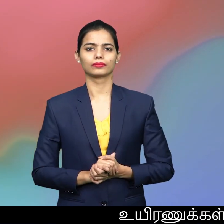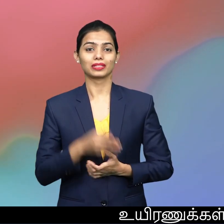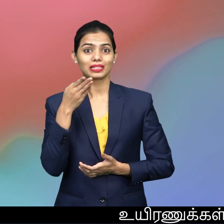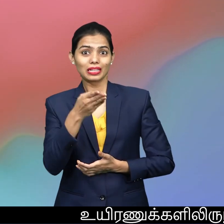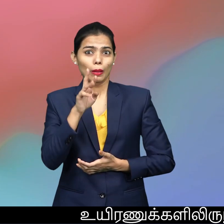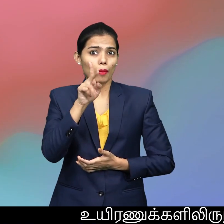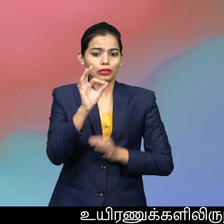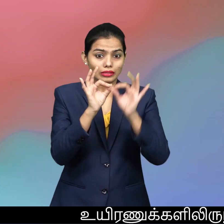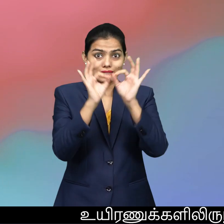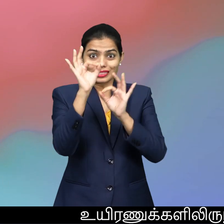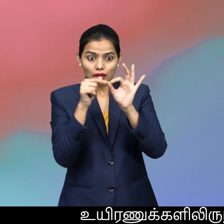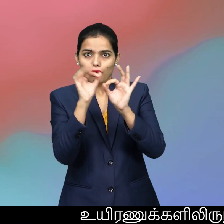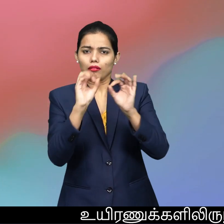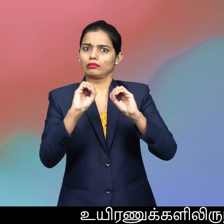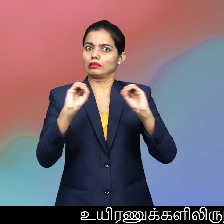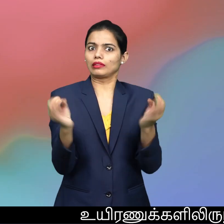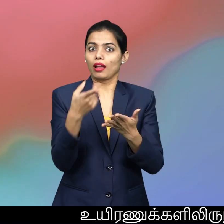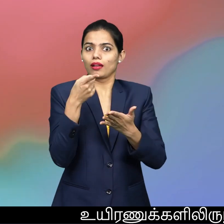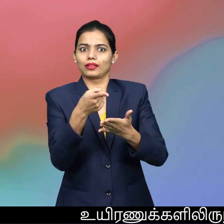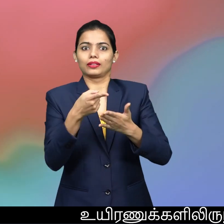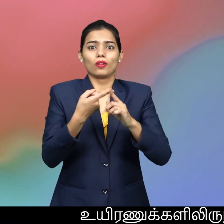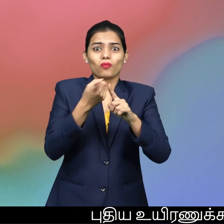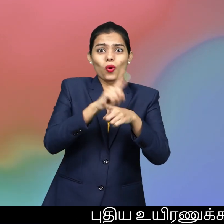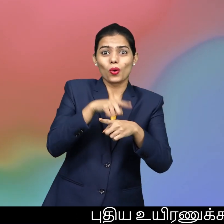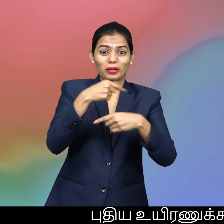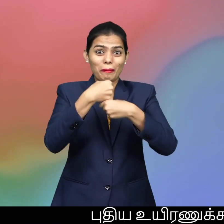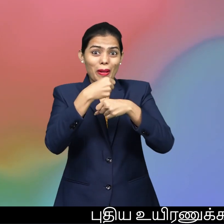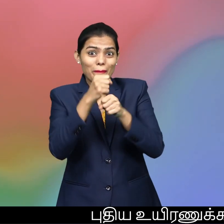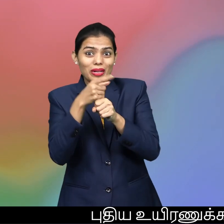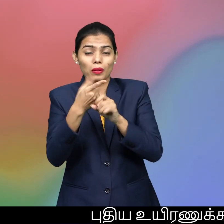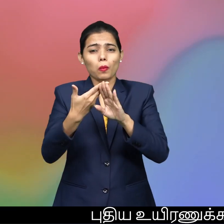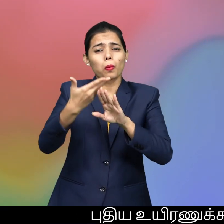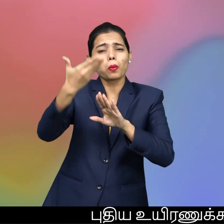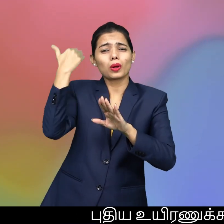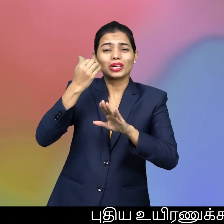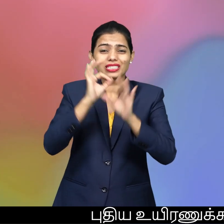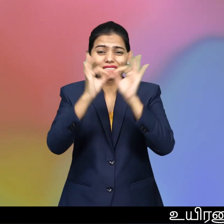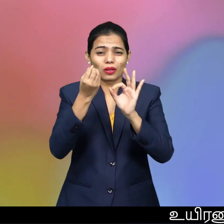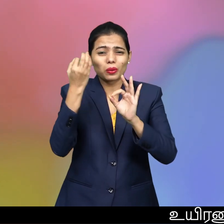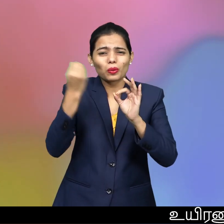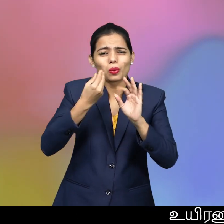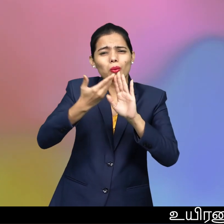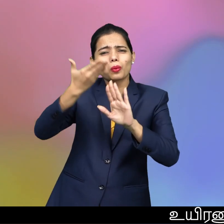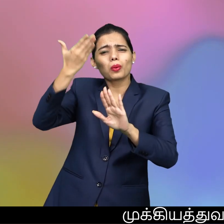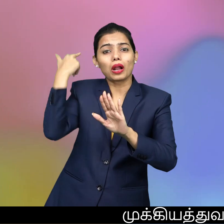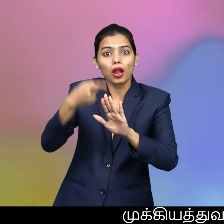இருக்கும் உயிரணுக்களிலிருந்து எழுகின்றன மற்றும் புதிய உயிரணுக்களை உருவாக்குவதில் உயிரணு பிரிவின்